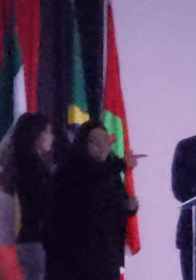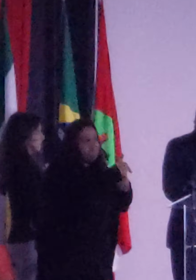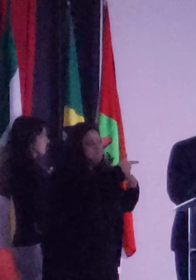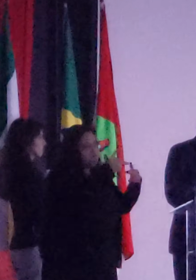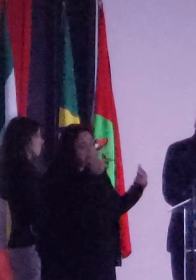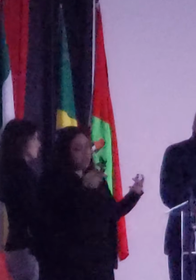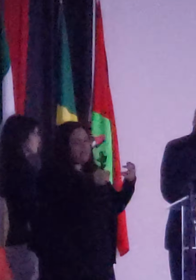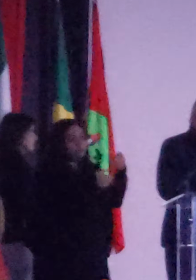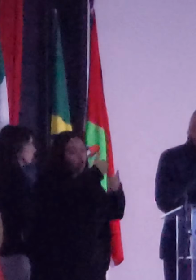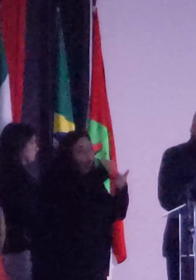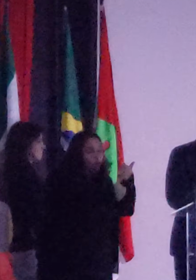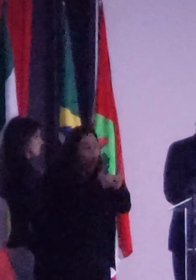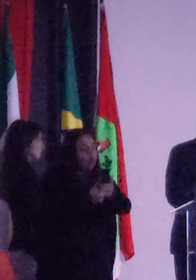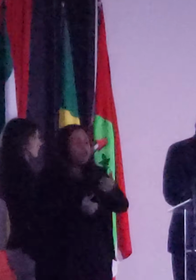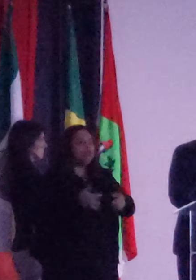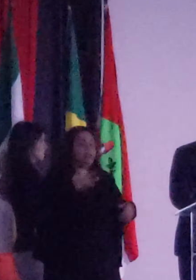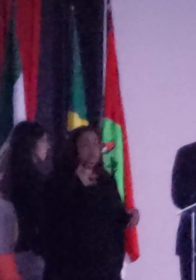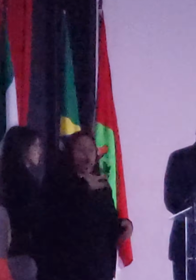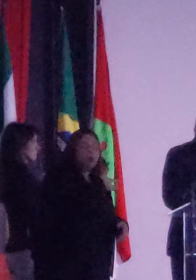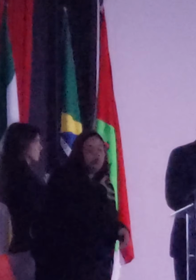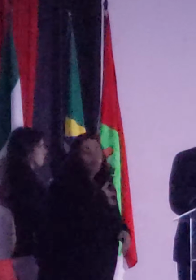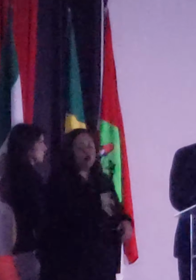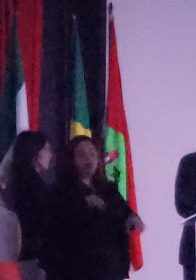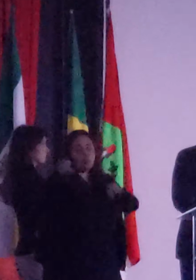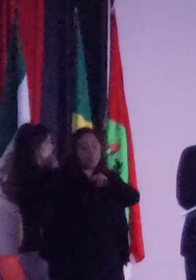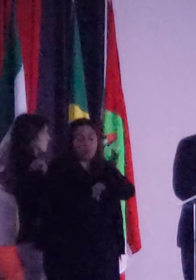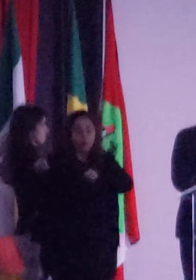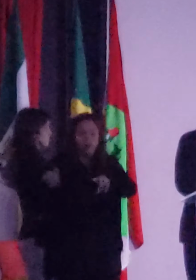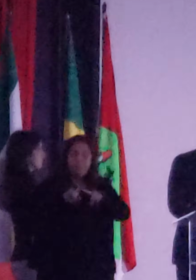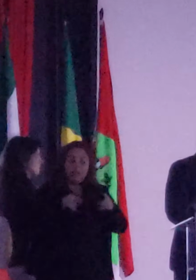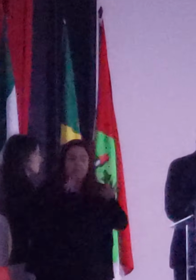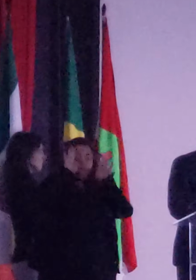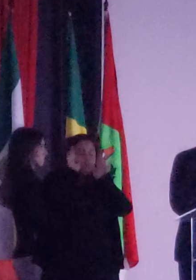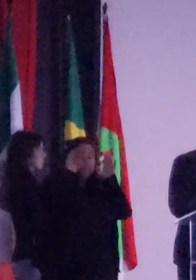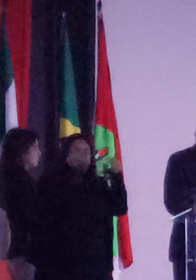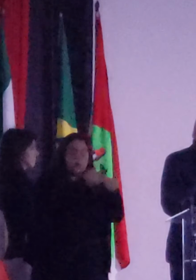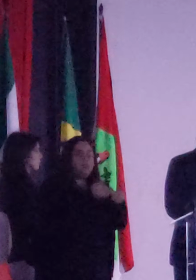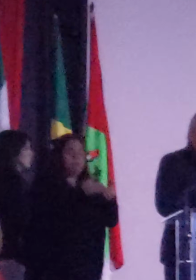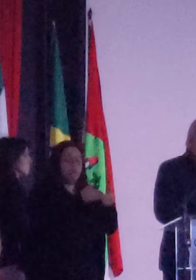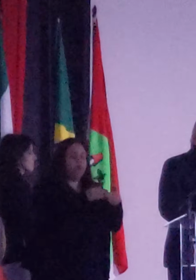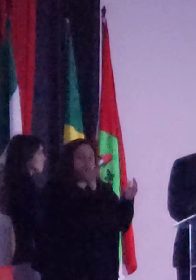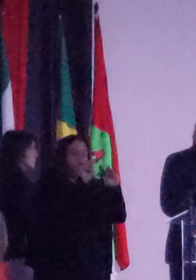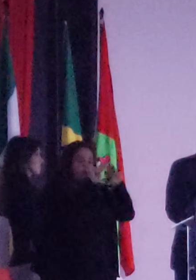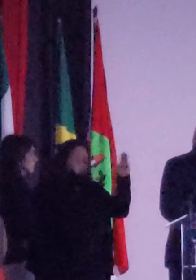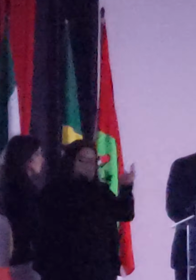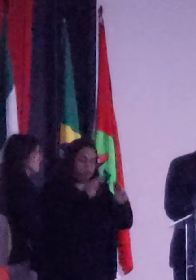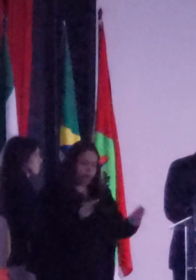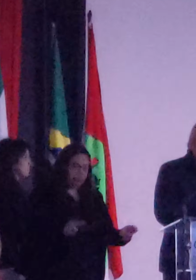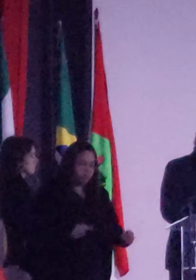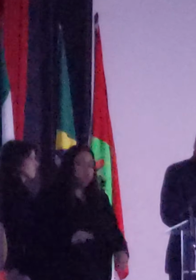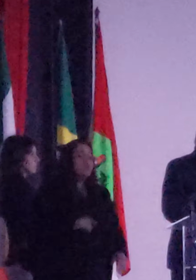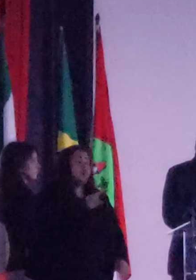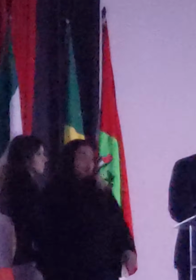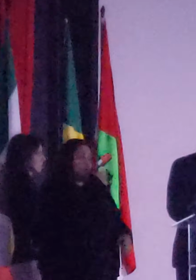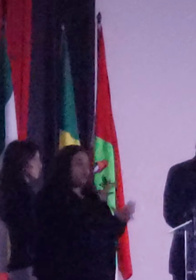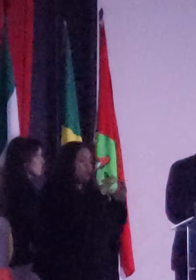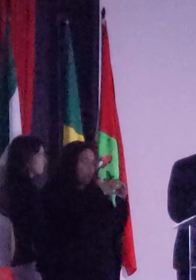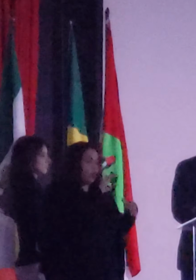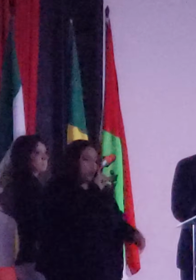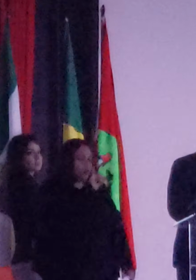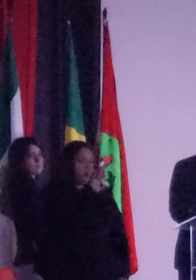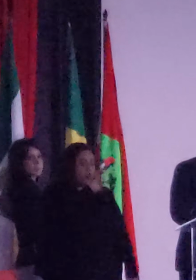teve como ponto fundamental os museus. O IBRAM escreveu vários museus